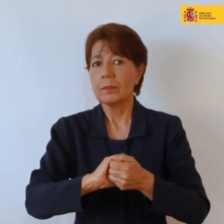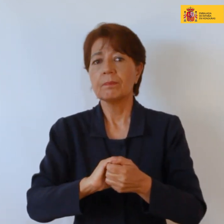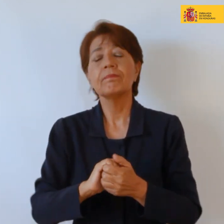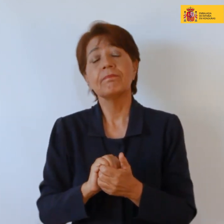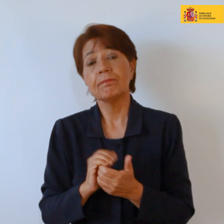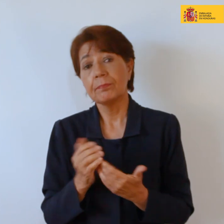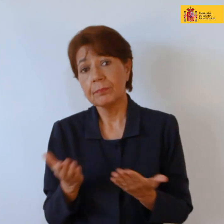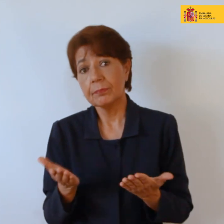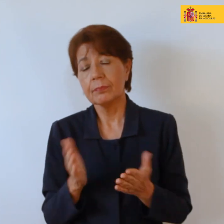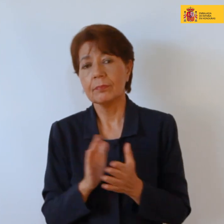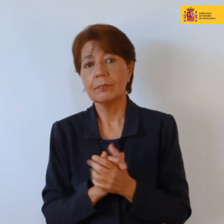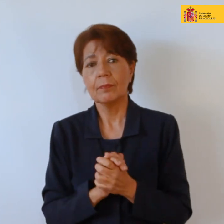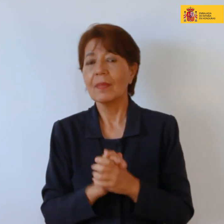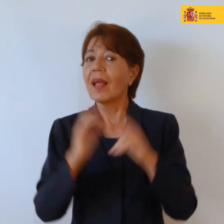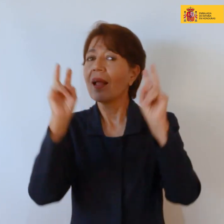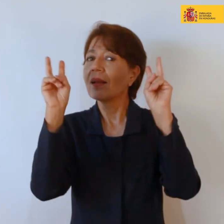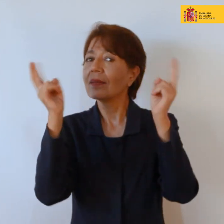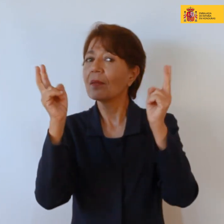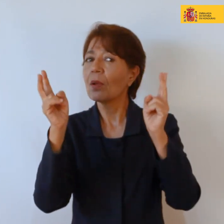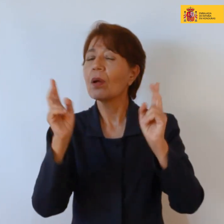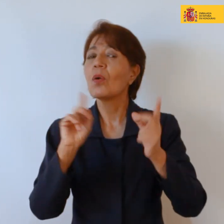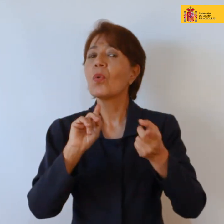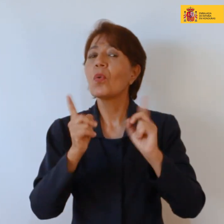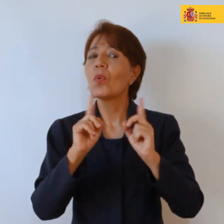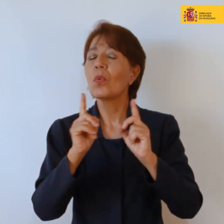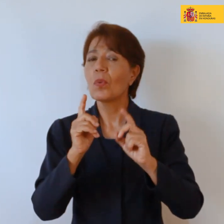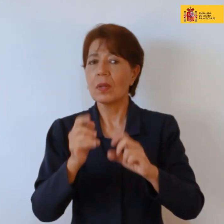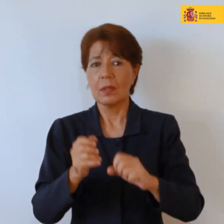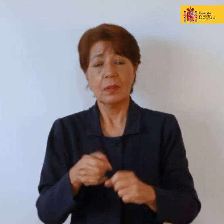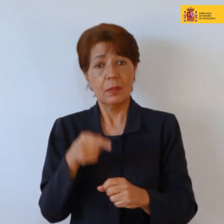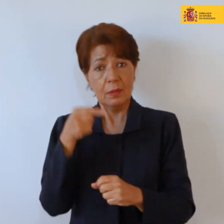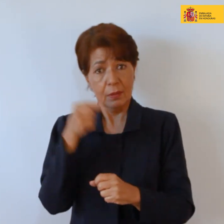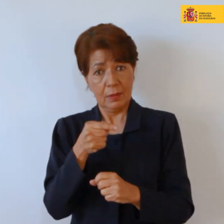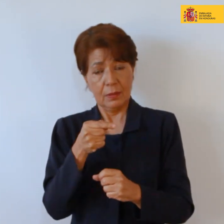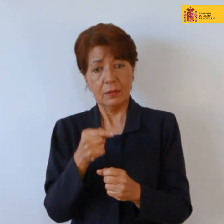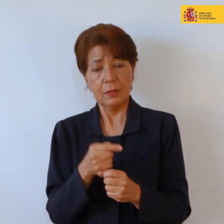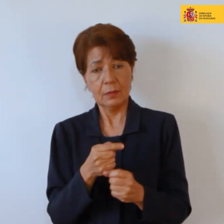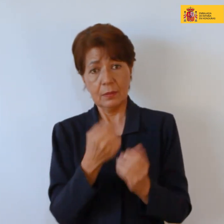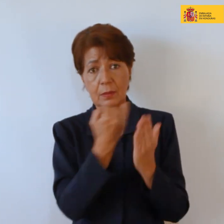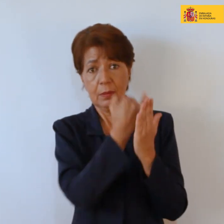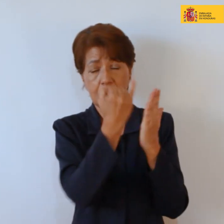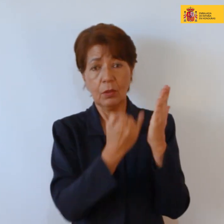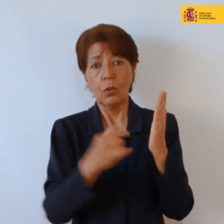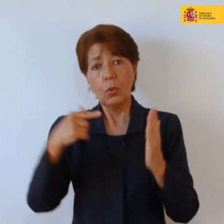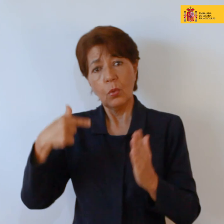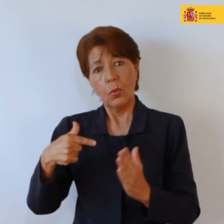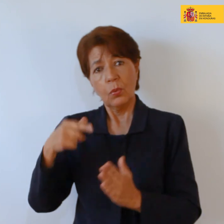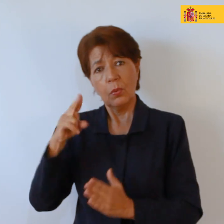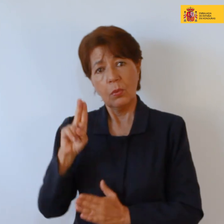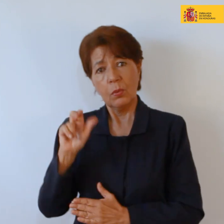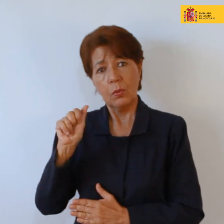bien el título que le di a la pieza es Huancasco porque